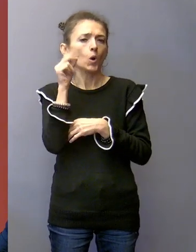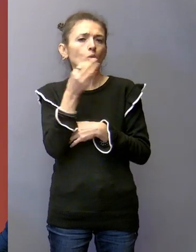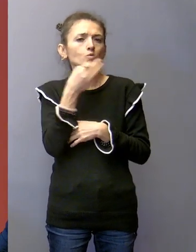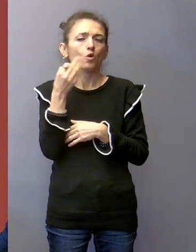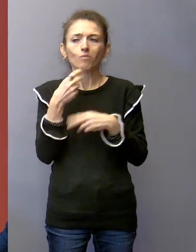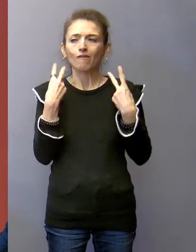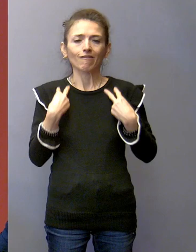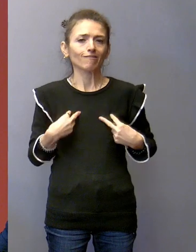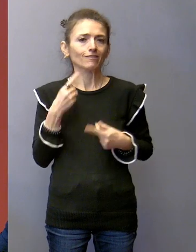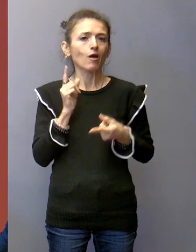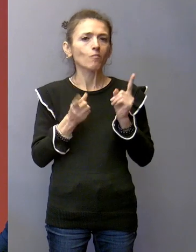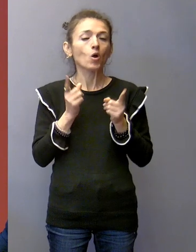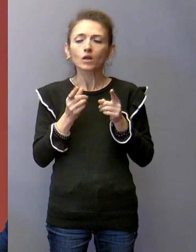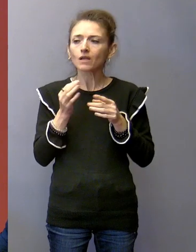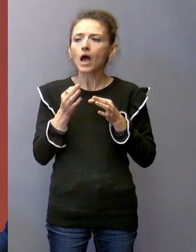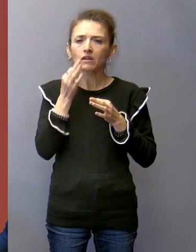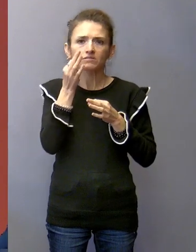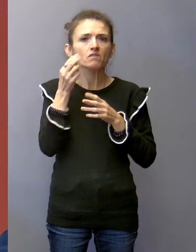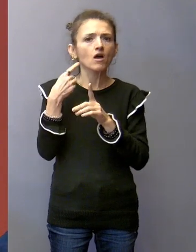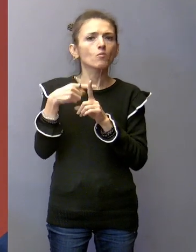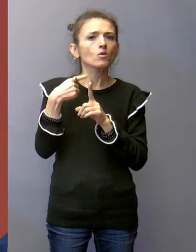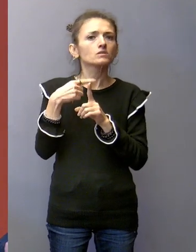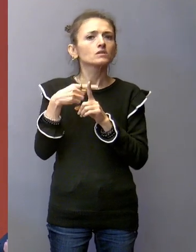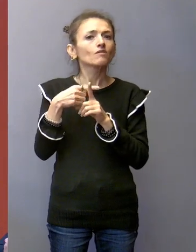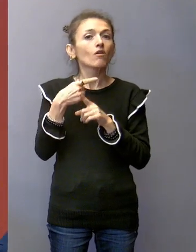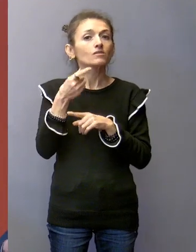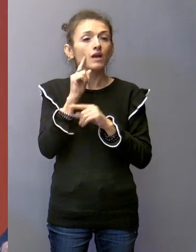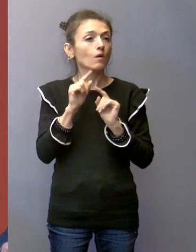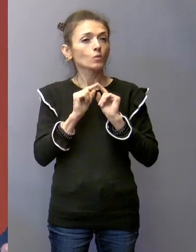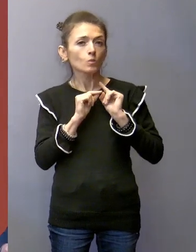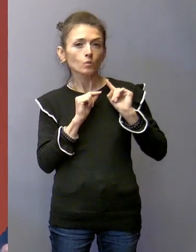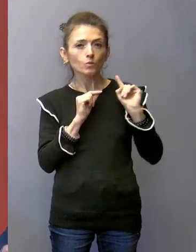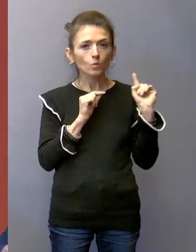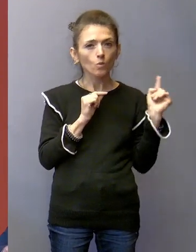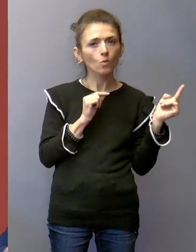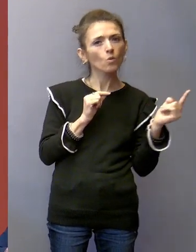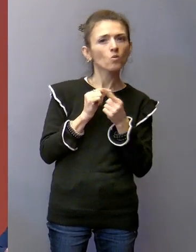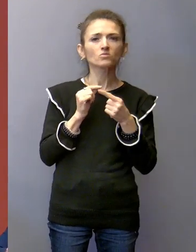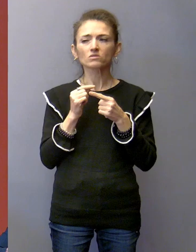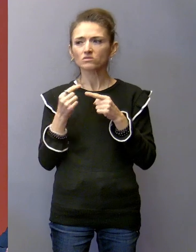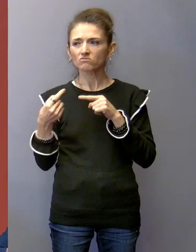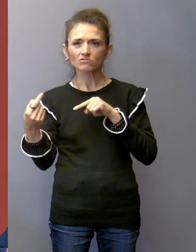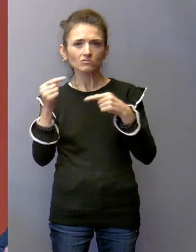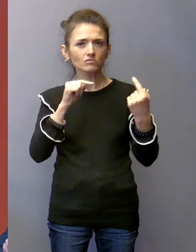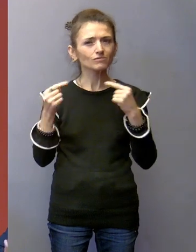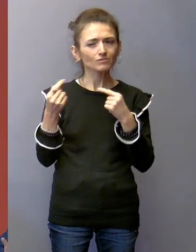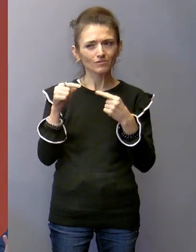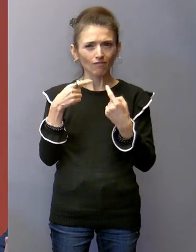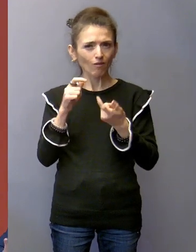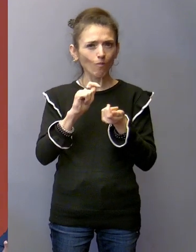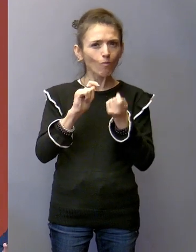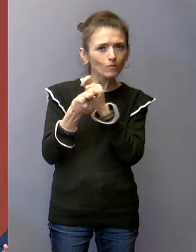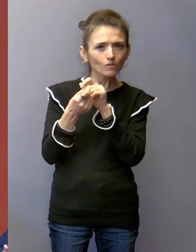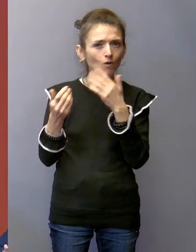politica mi fa utilizzare cioè quando tutti sono in disaccordo su una modifica